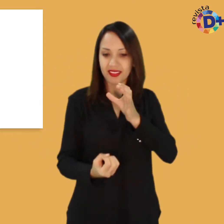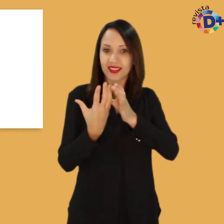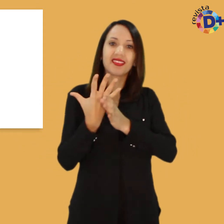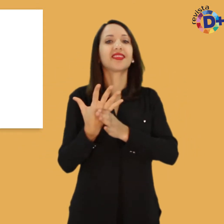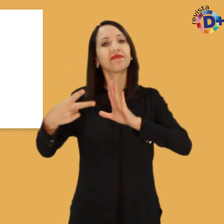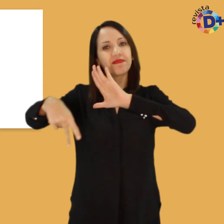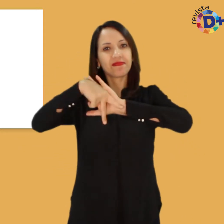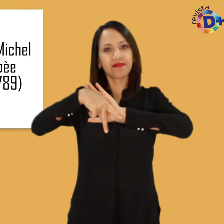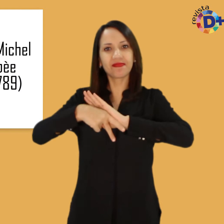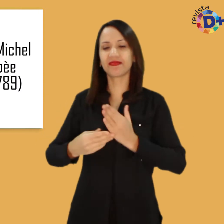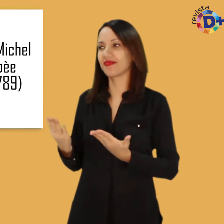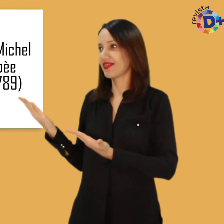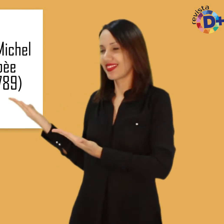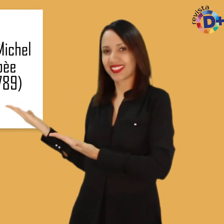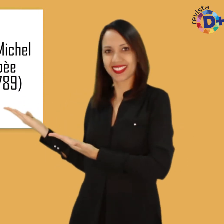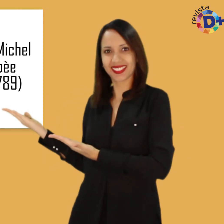francês Charles Michel de Lespée,